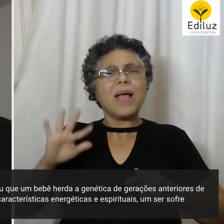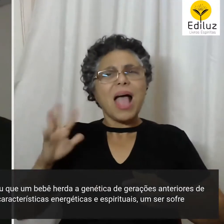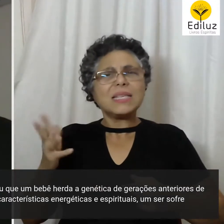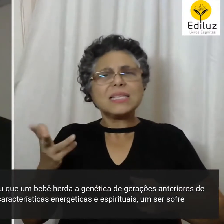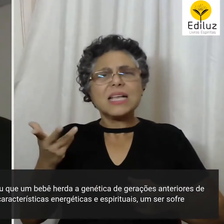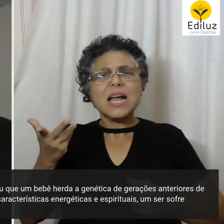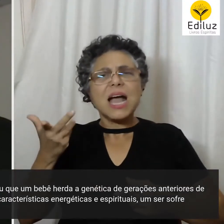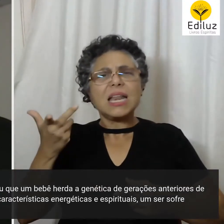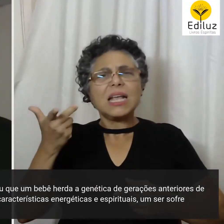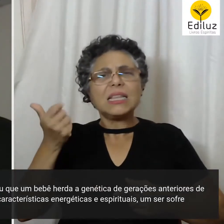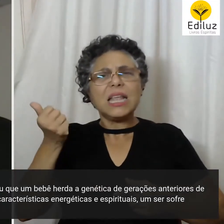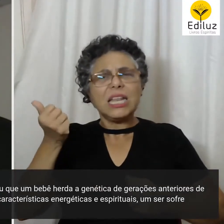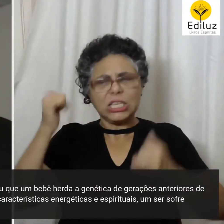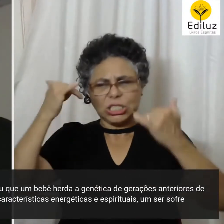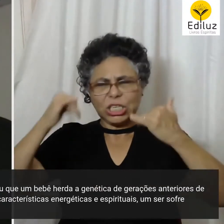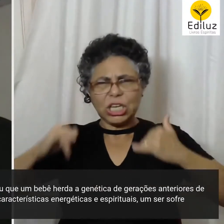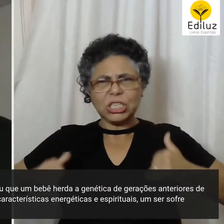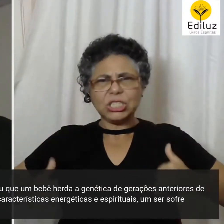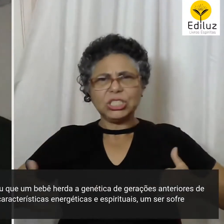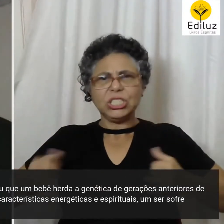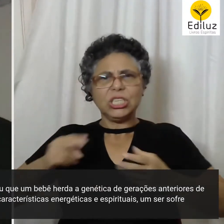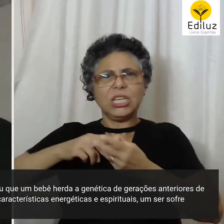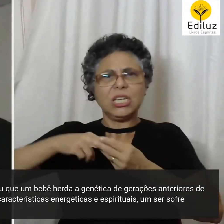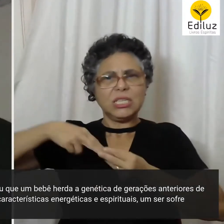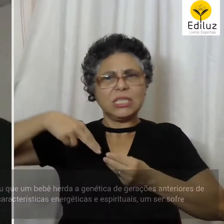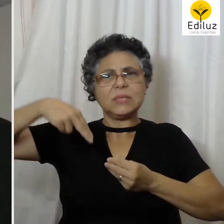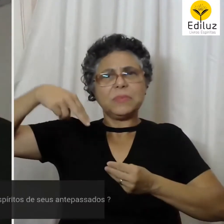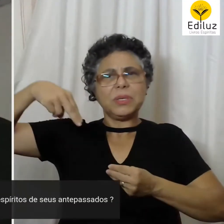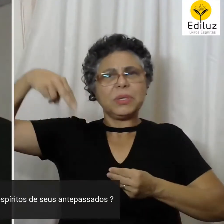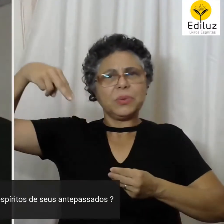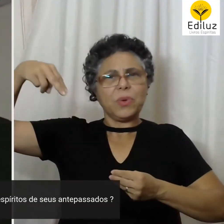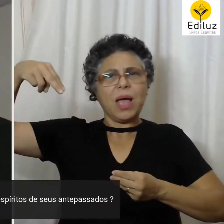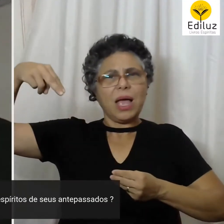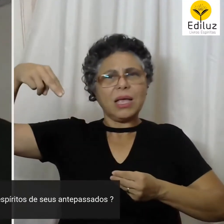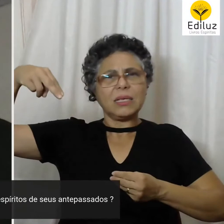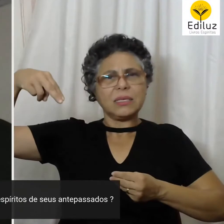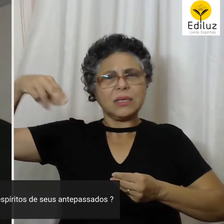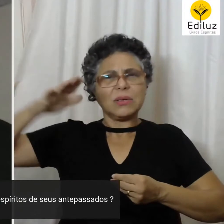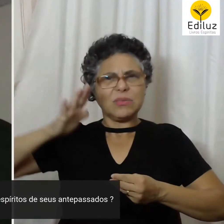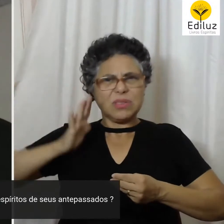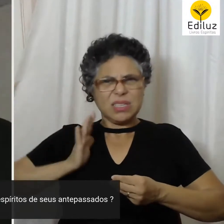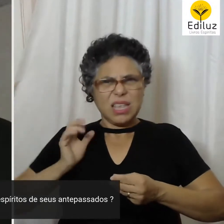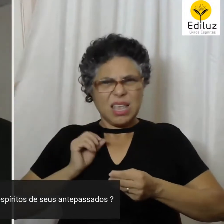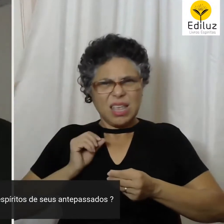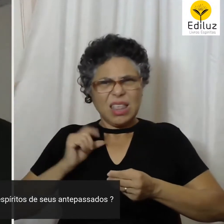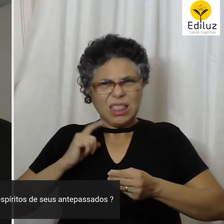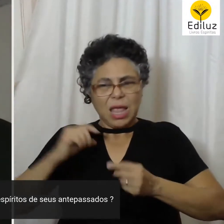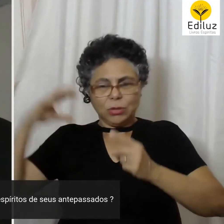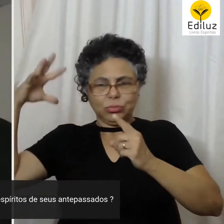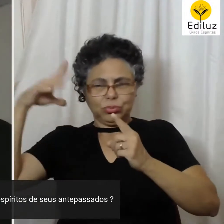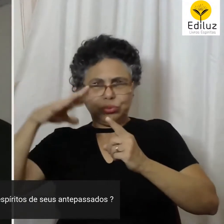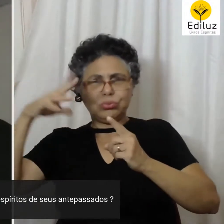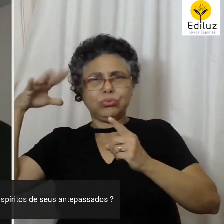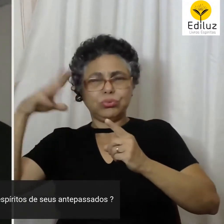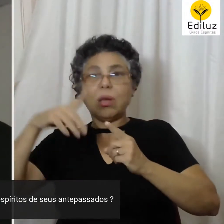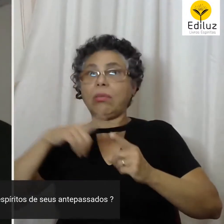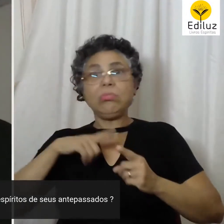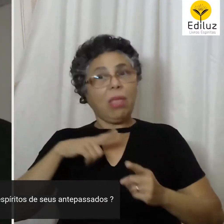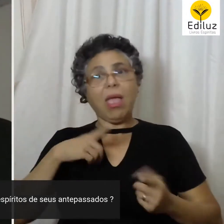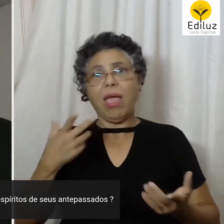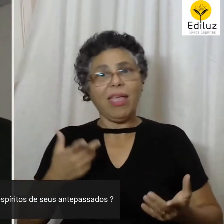características energéticas e espirituais, um ser sofre influência